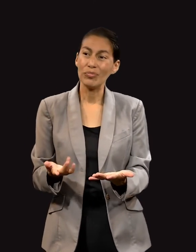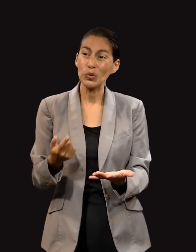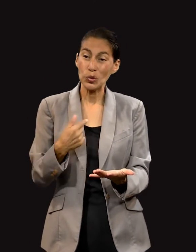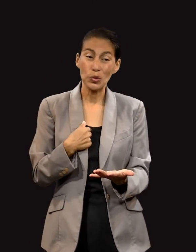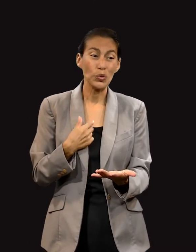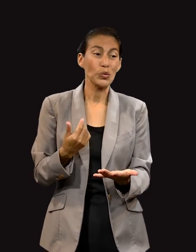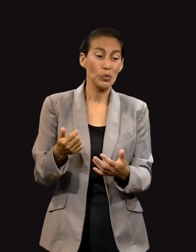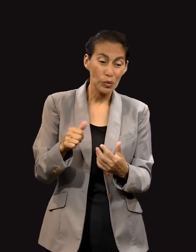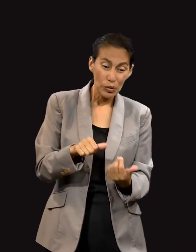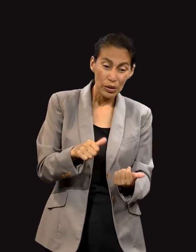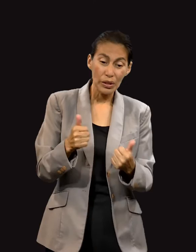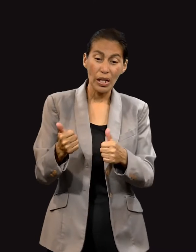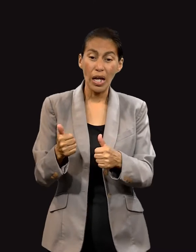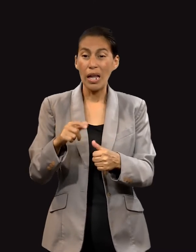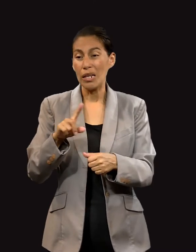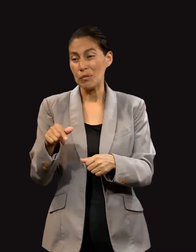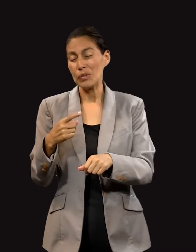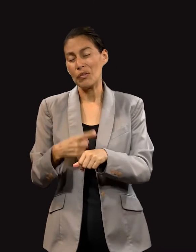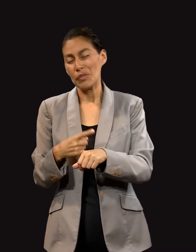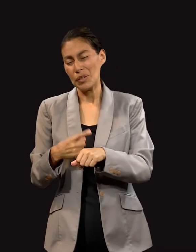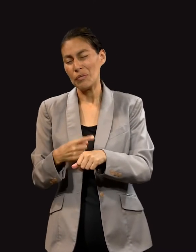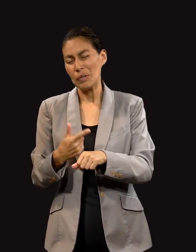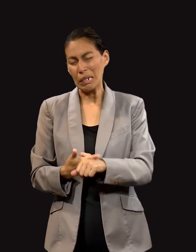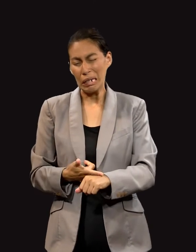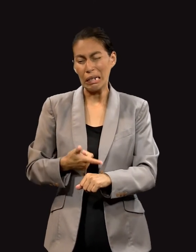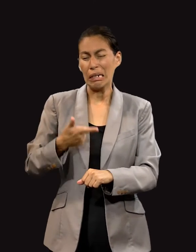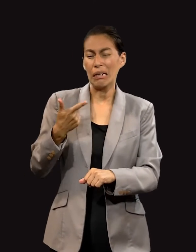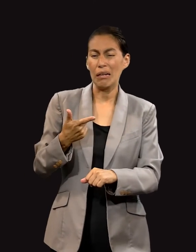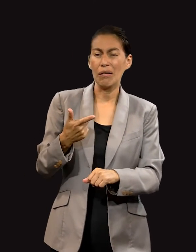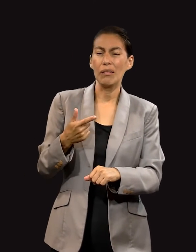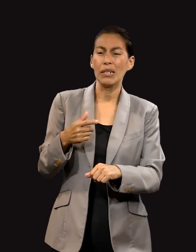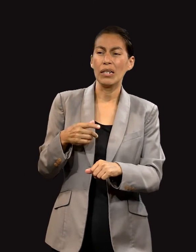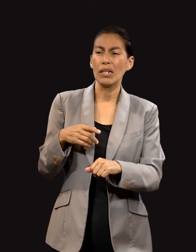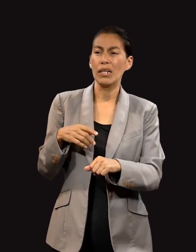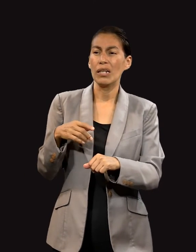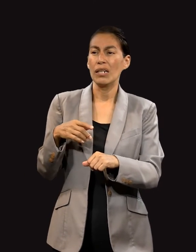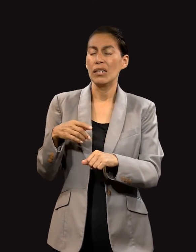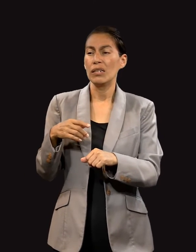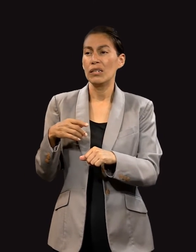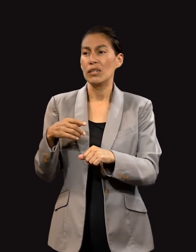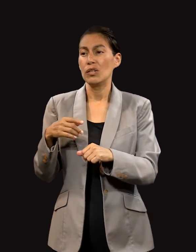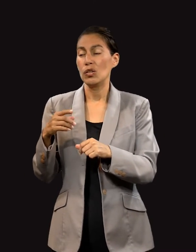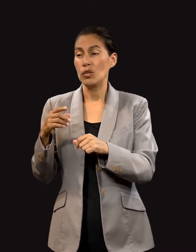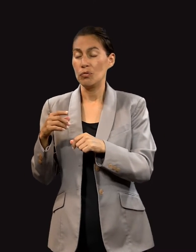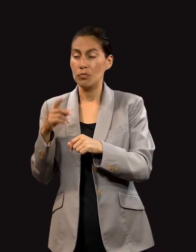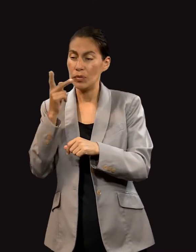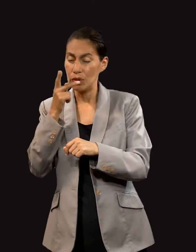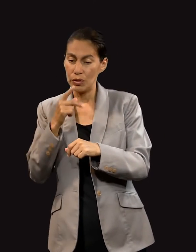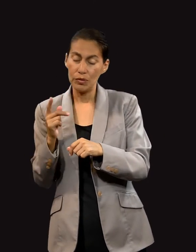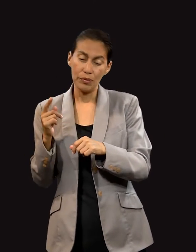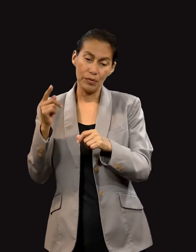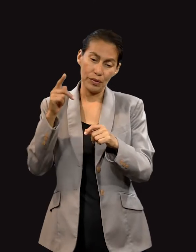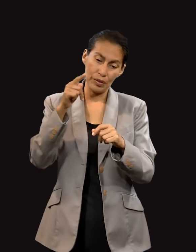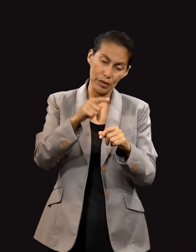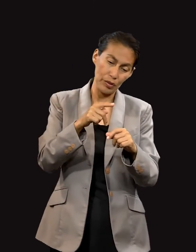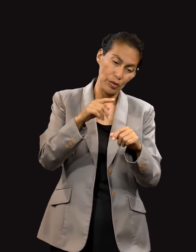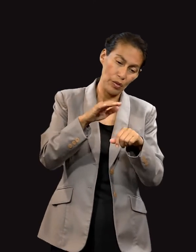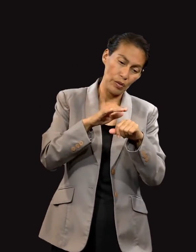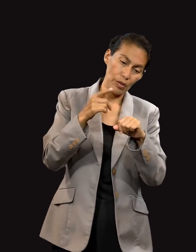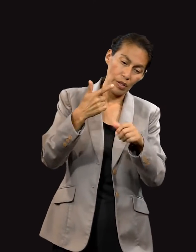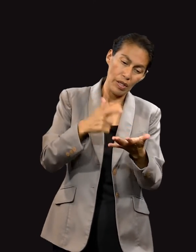ella decía, no, es que no. Después se puso muy grave, estuvimos orando, fueron a ungirla y todo. Se